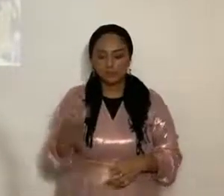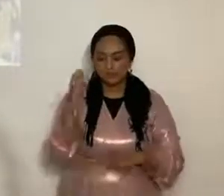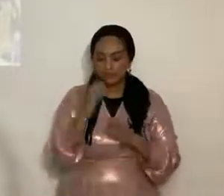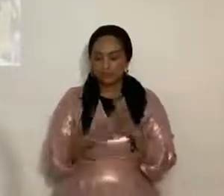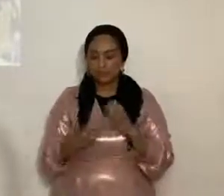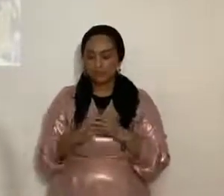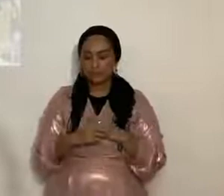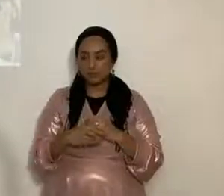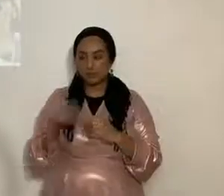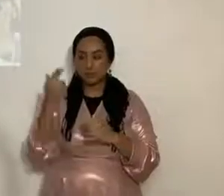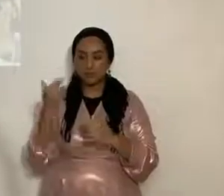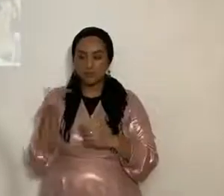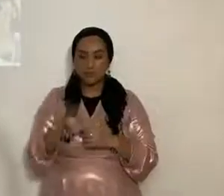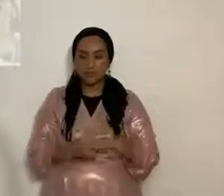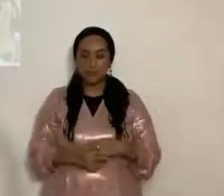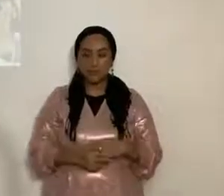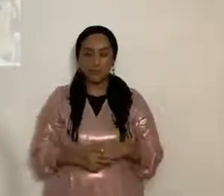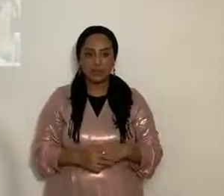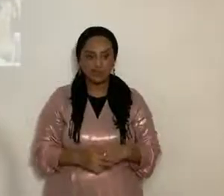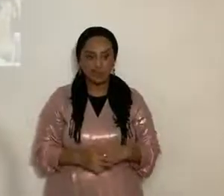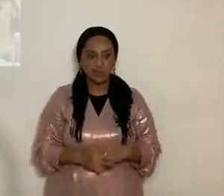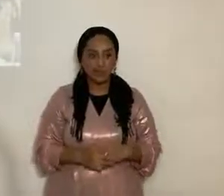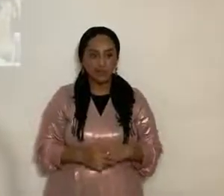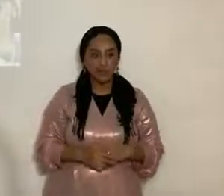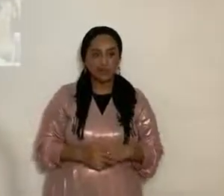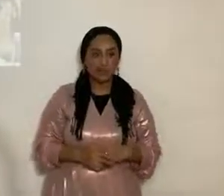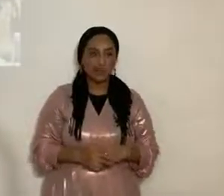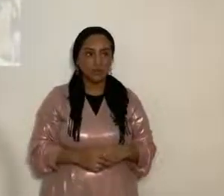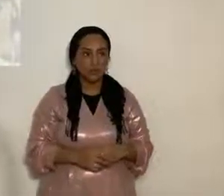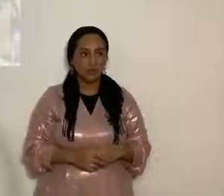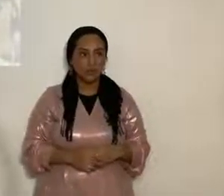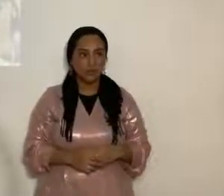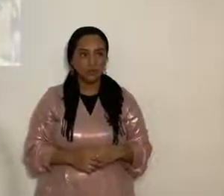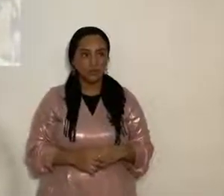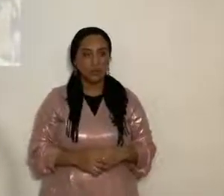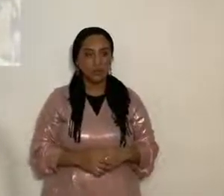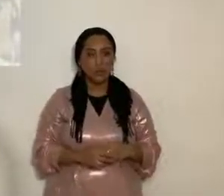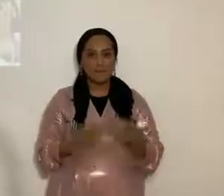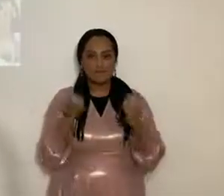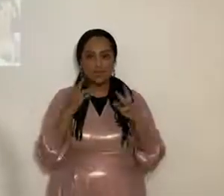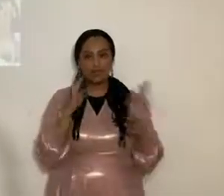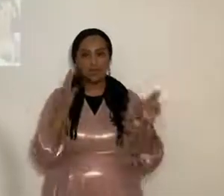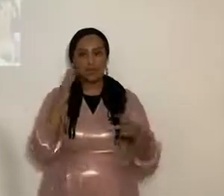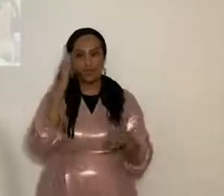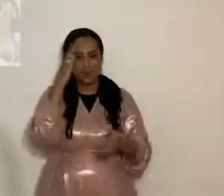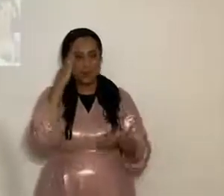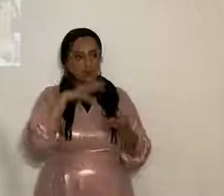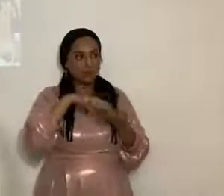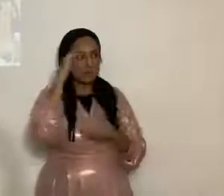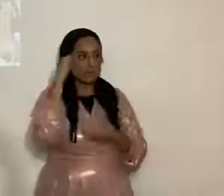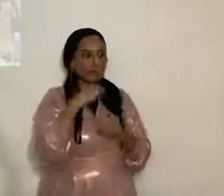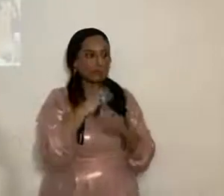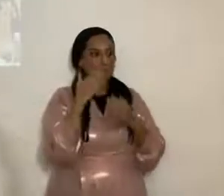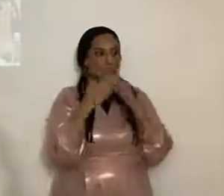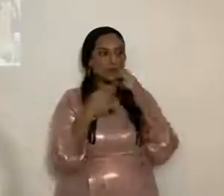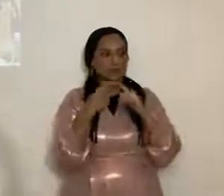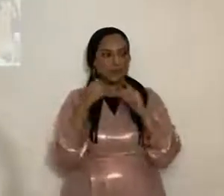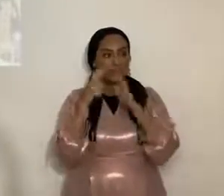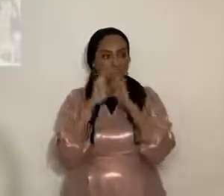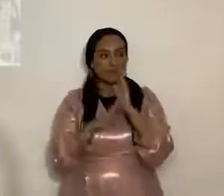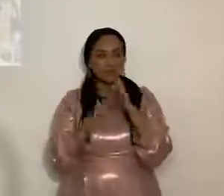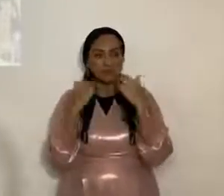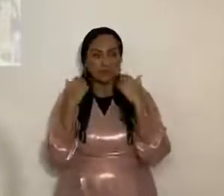capítulo 13, Primera de Reyes 13. Amén. Muchos ya se saben esta historia. Es una porción de la